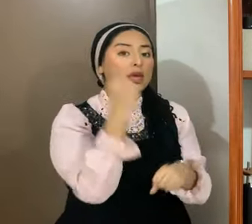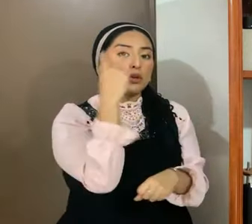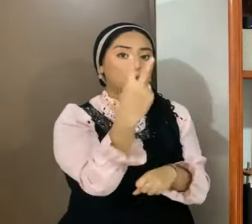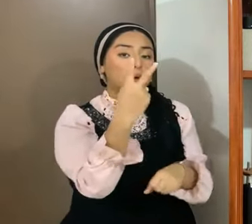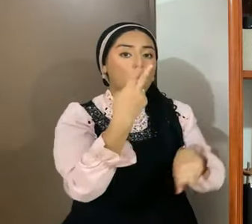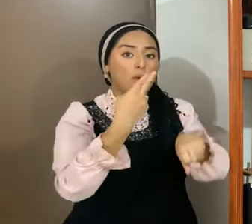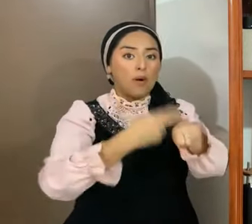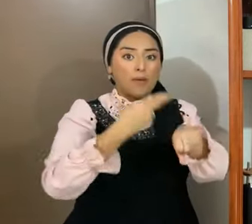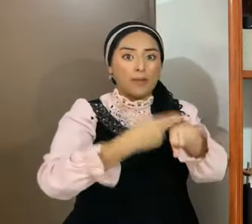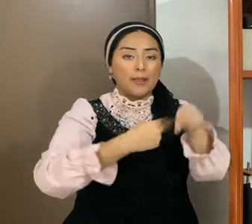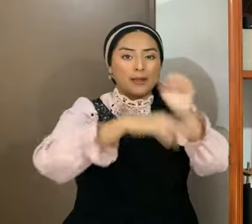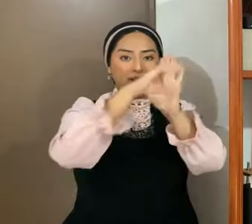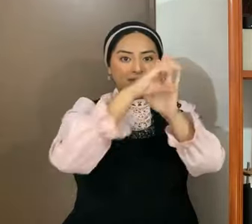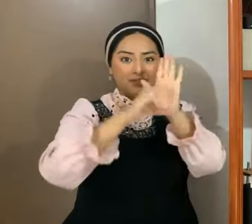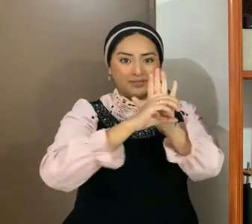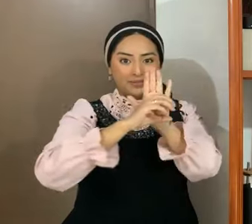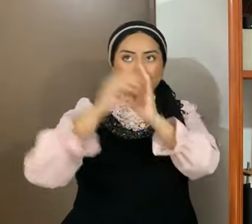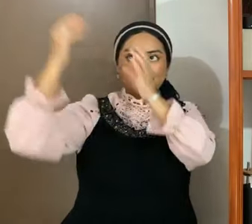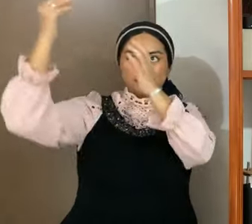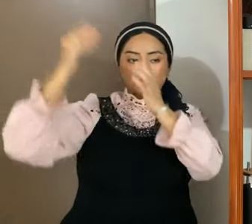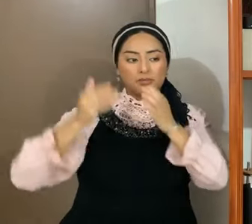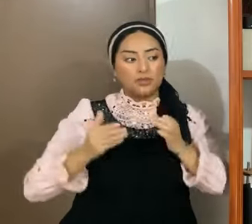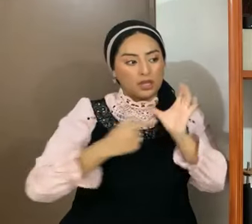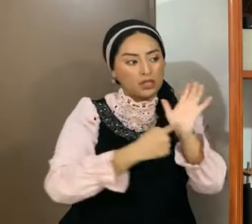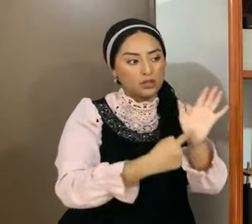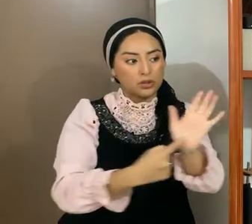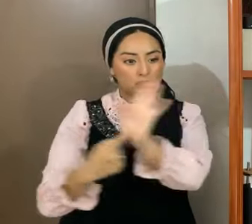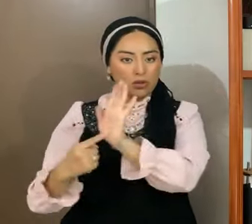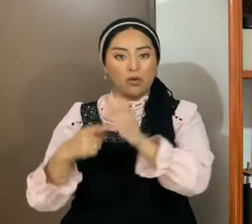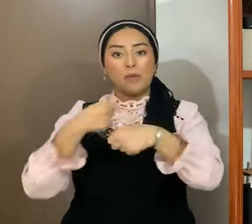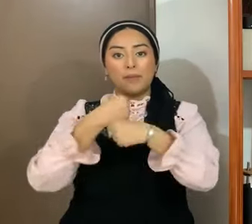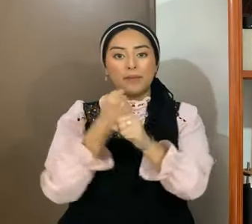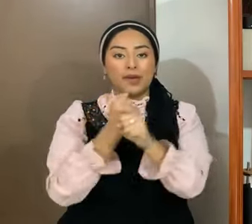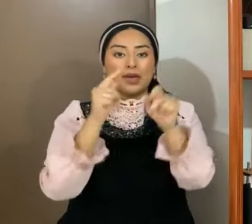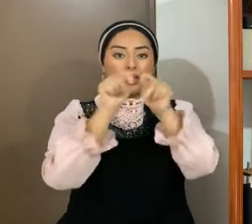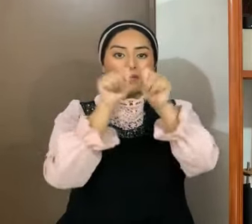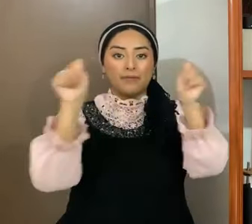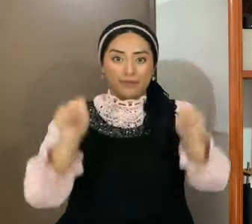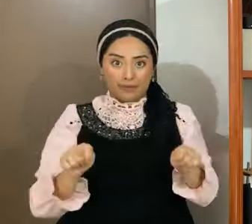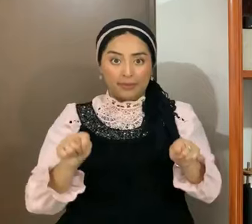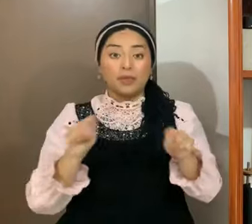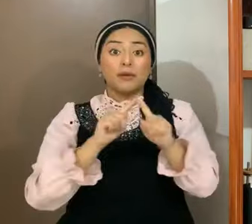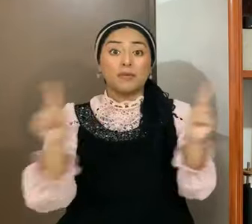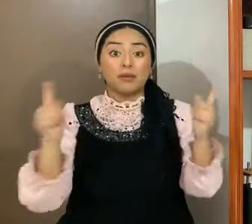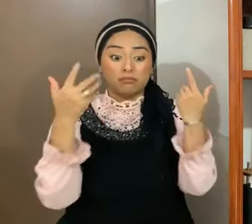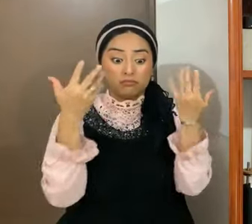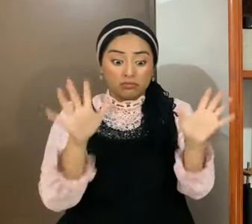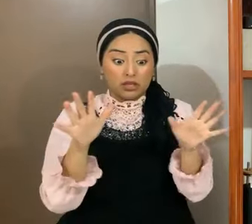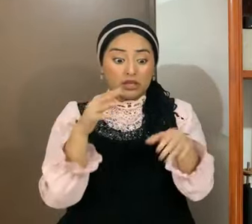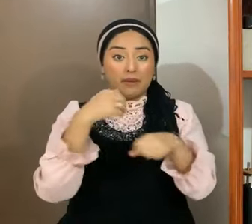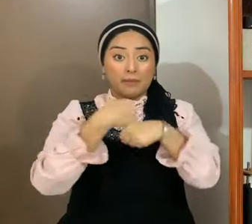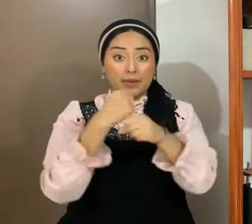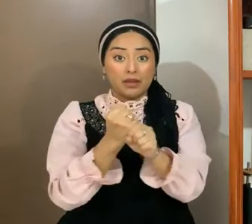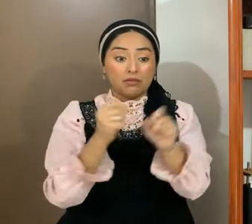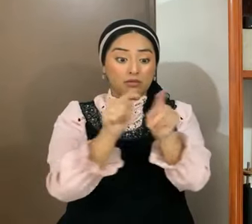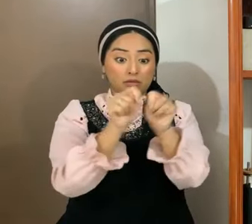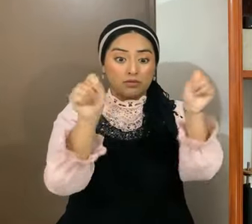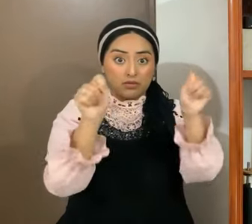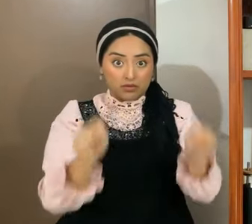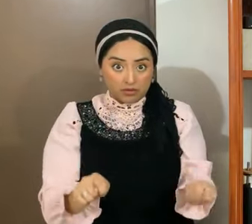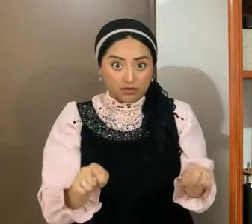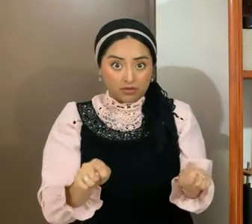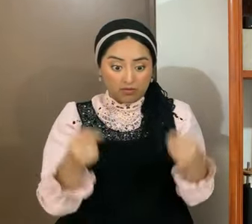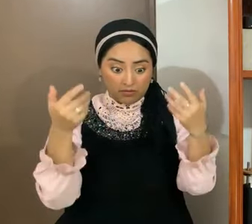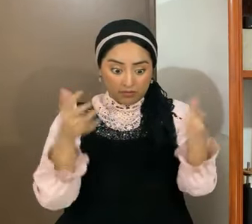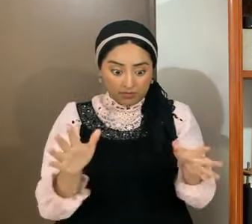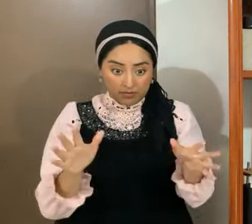tablas de la Torá, que se las presente al pueblo, que se construya el Mishkan, pero Una vez construido el Mishkan, ustedes lo han conocido